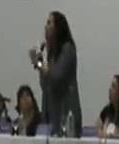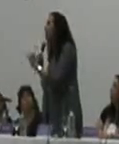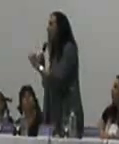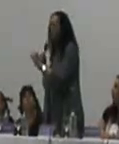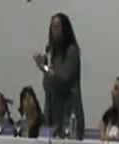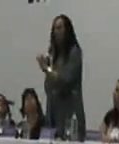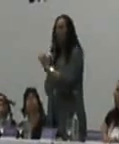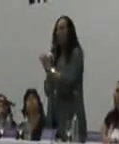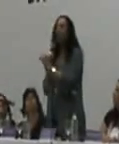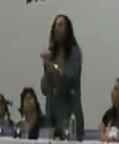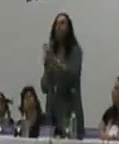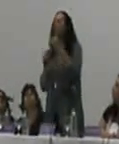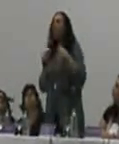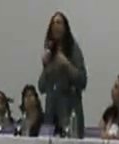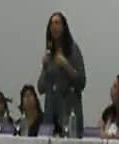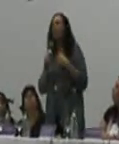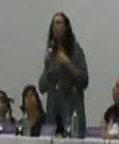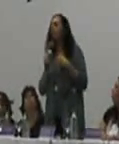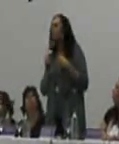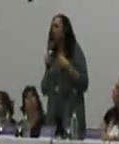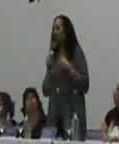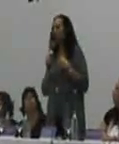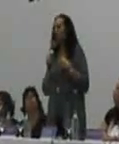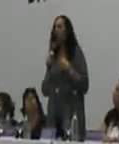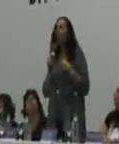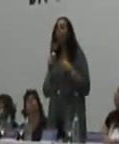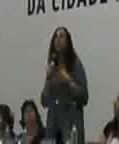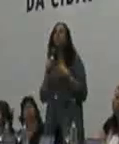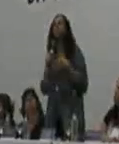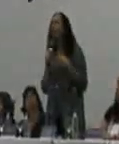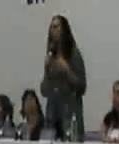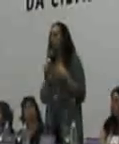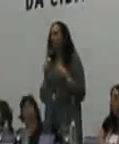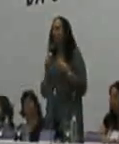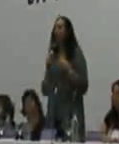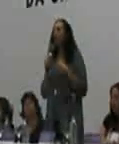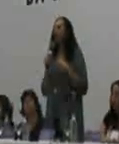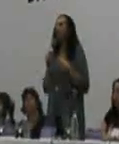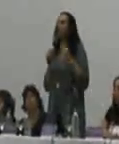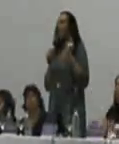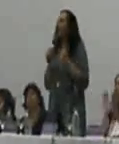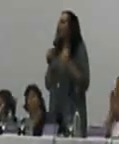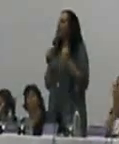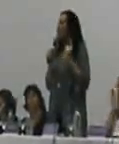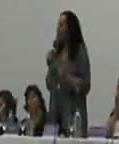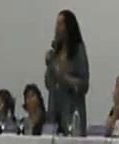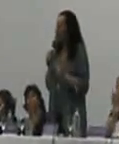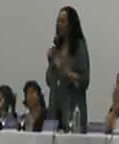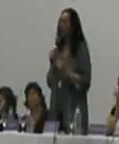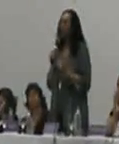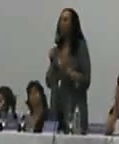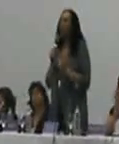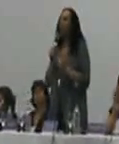você denuncia. Porque, na minha opinião, não aumentou a violência, aumentou a denúncia. Porque a gente tem que começar a